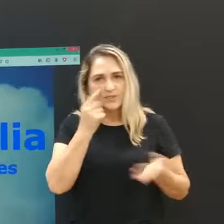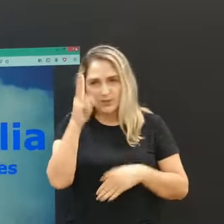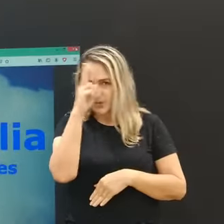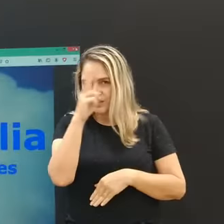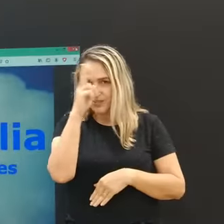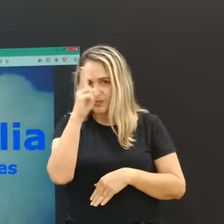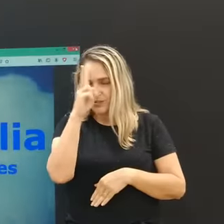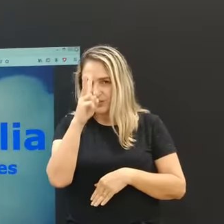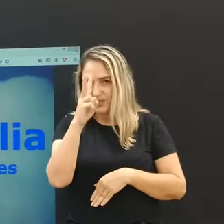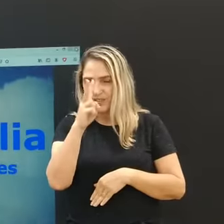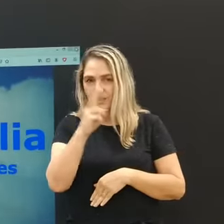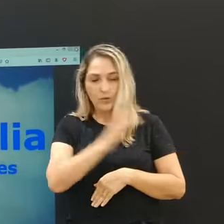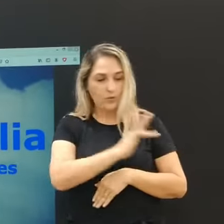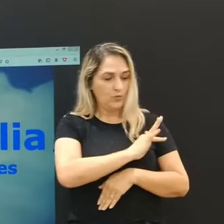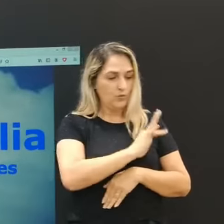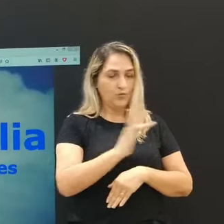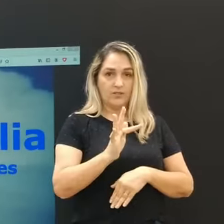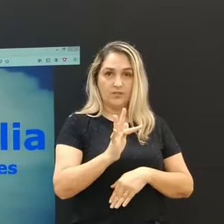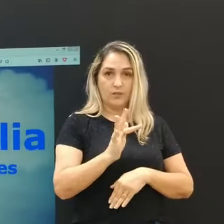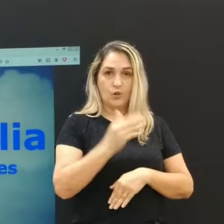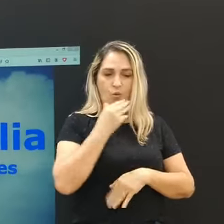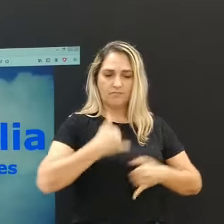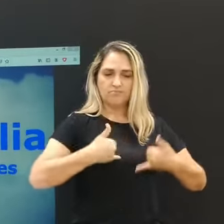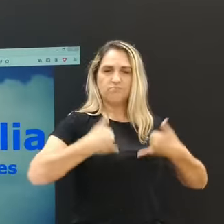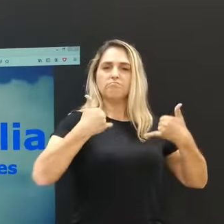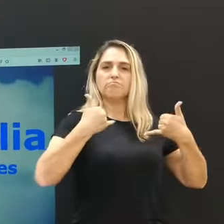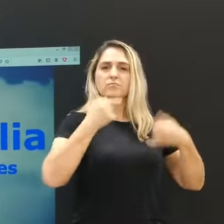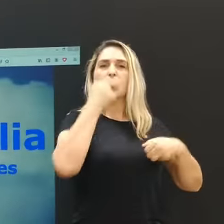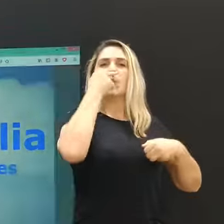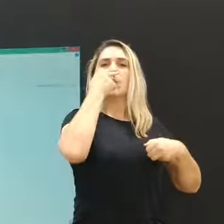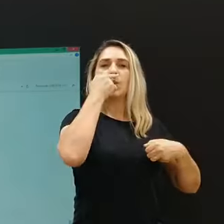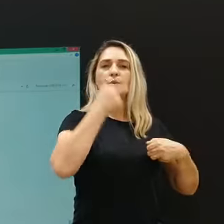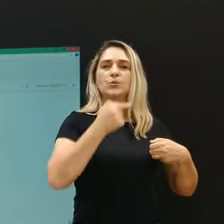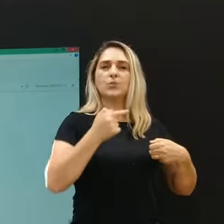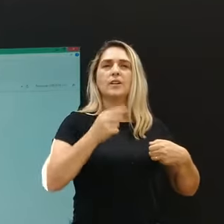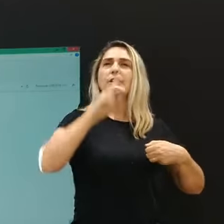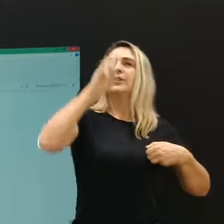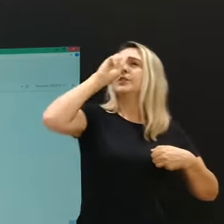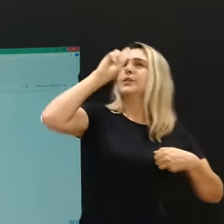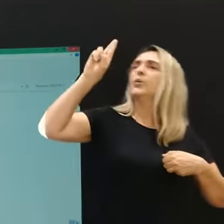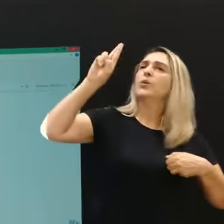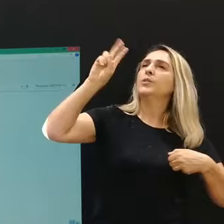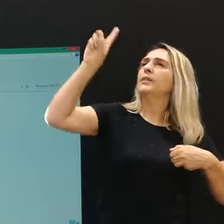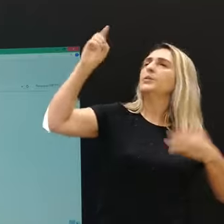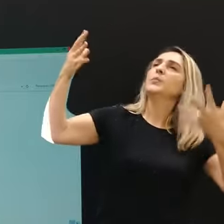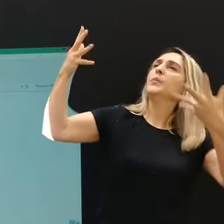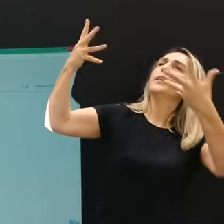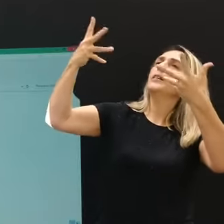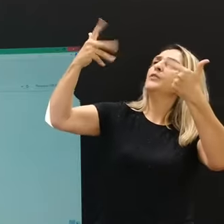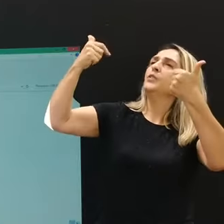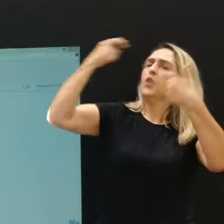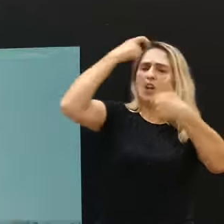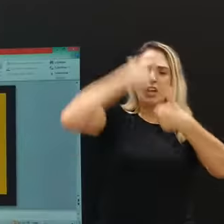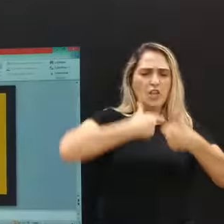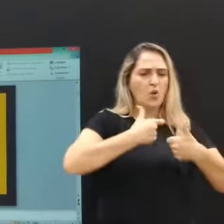vocês viram só que interessante essa história? O fariseu era um homem que demonstrava constantemente orgulho, ele